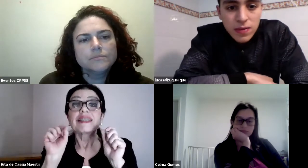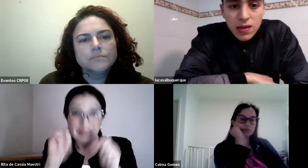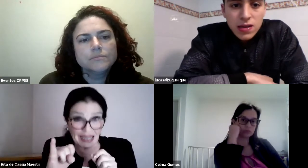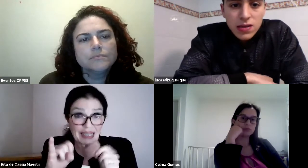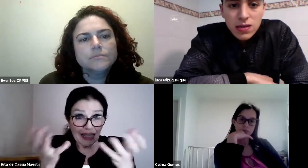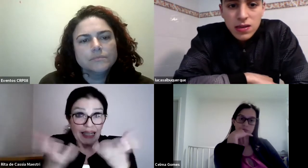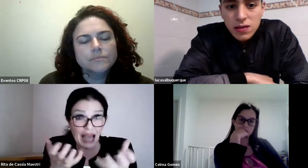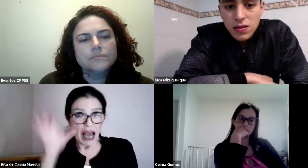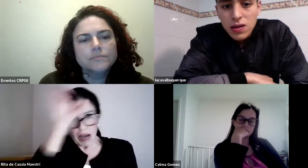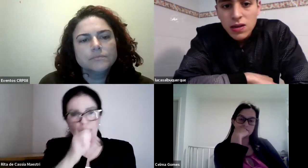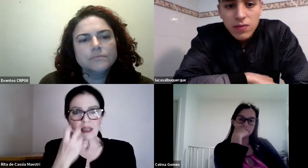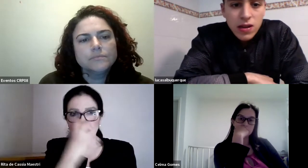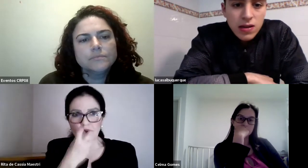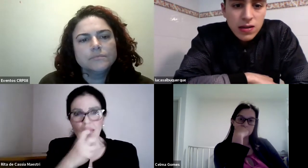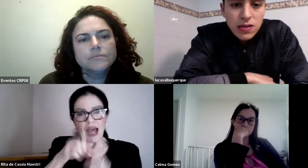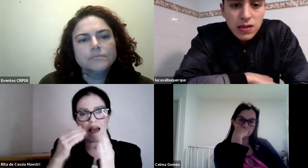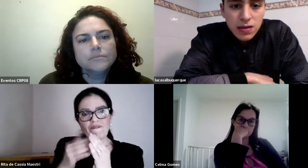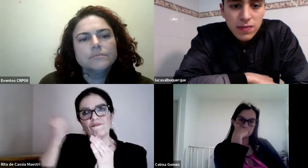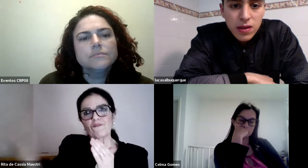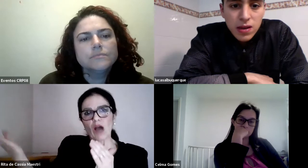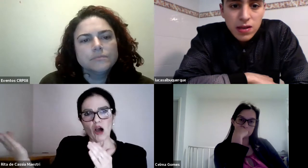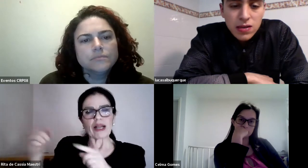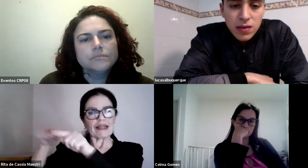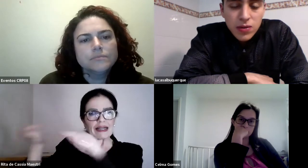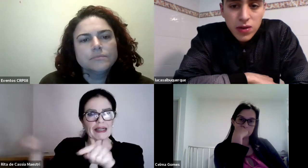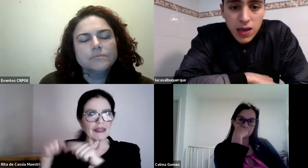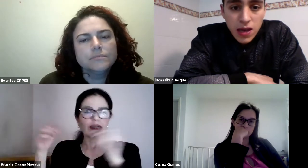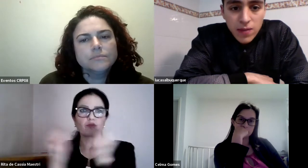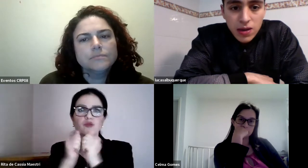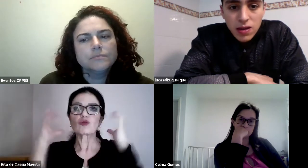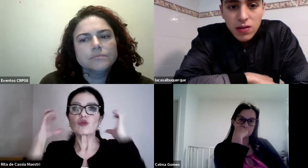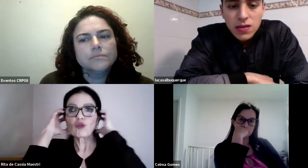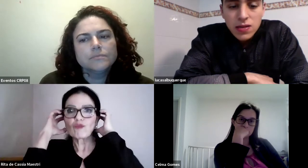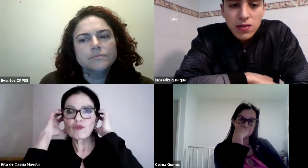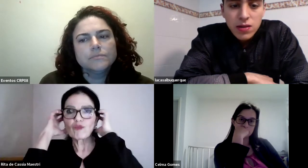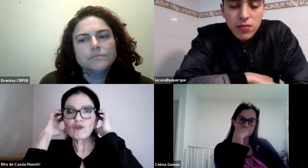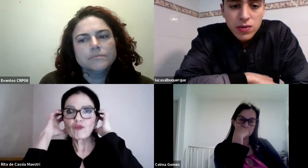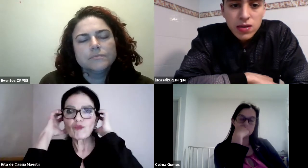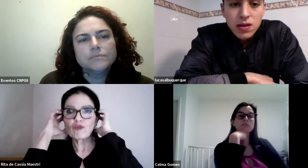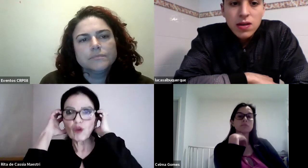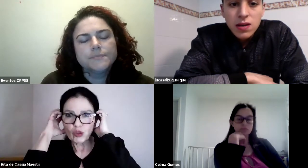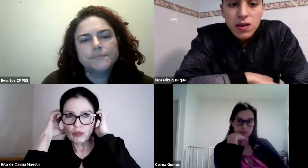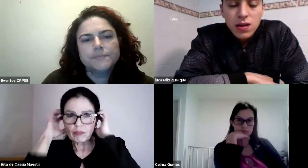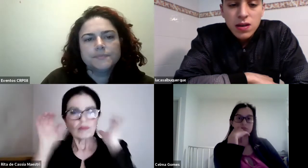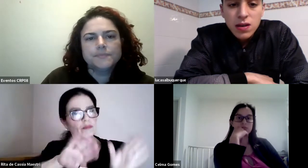oralizada, e sim na modalidade escrita. E se a pessoa quer aprender a oralização, ela